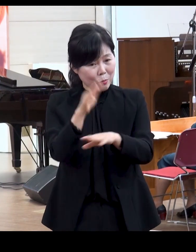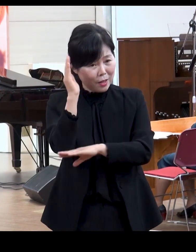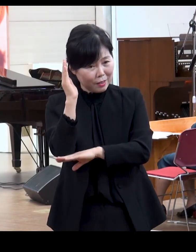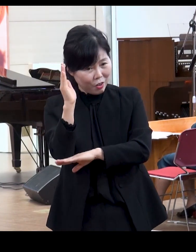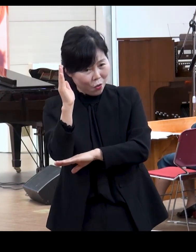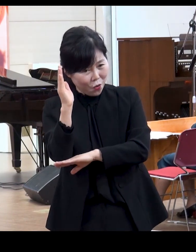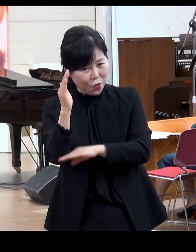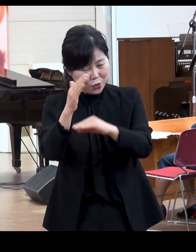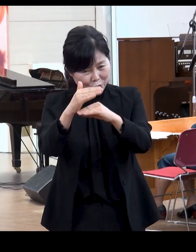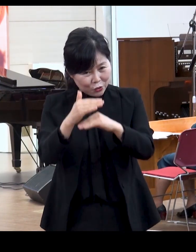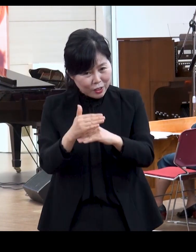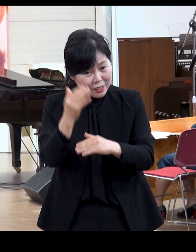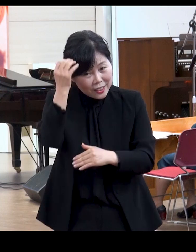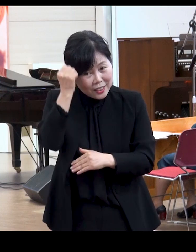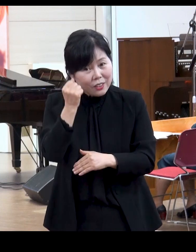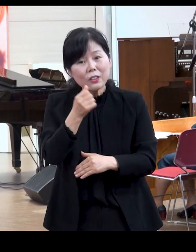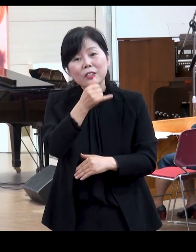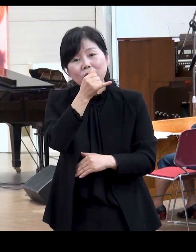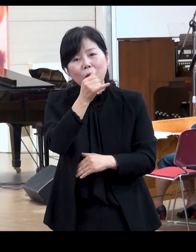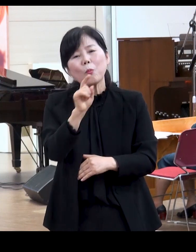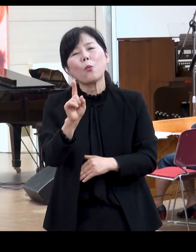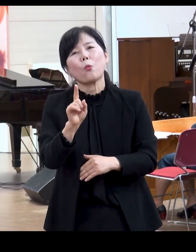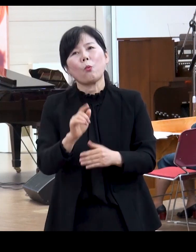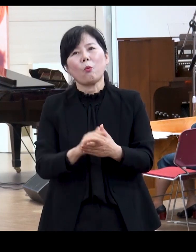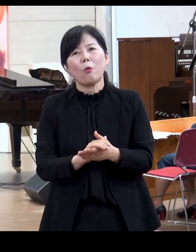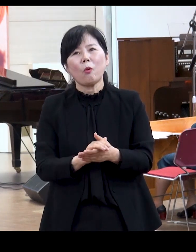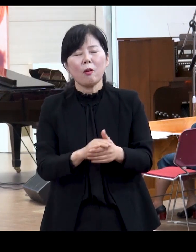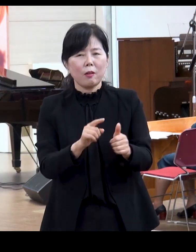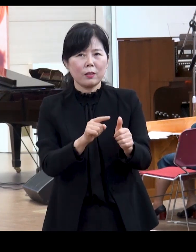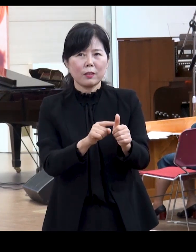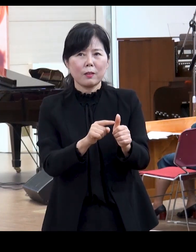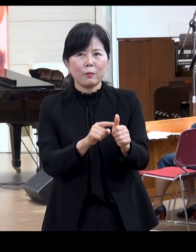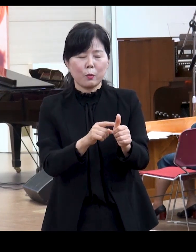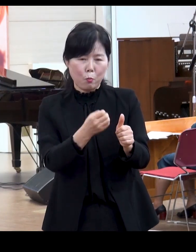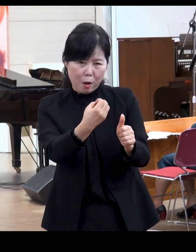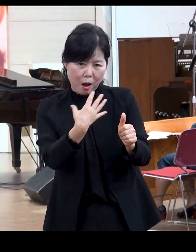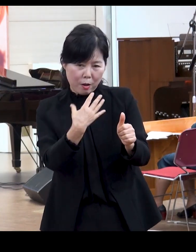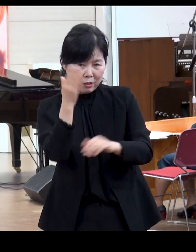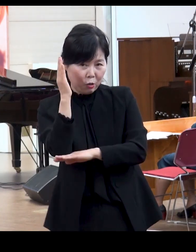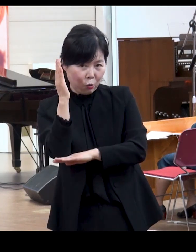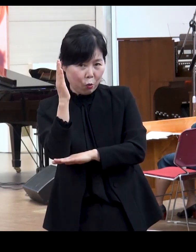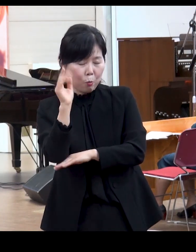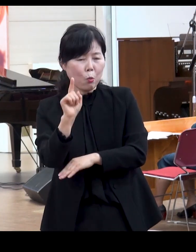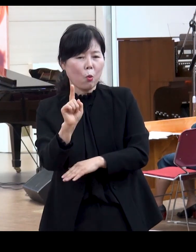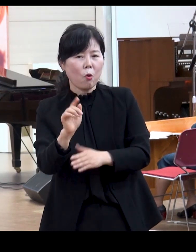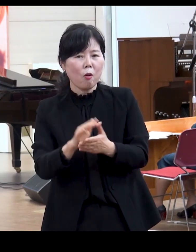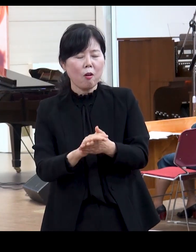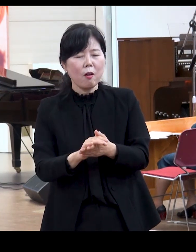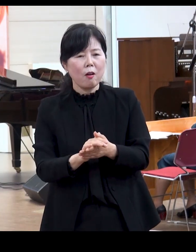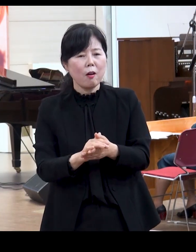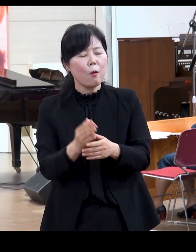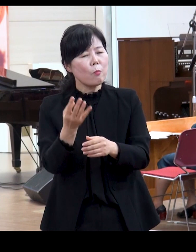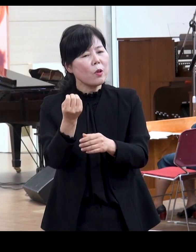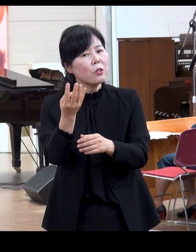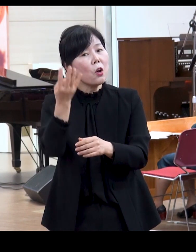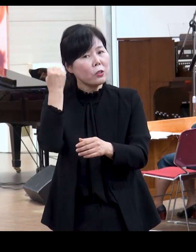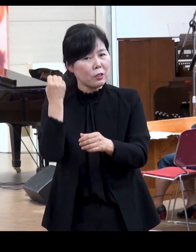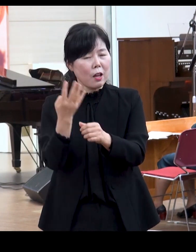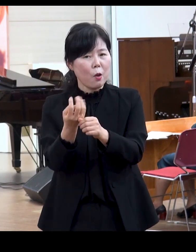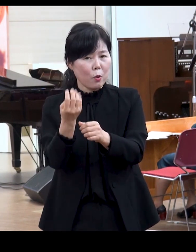내용 중에서 정말 기억에 남는 것은요, 그분이 이런 얘기를 하더라고요. 자기가 몇 년 전에 북한을